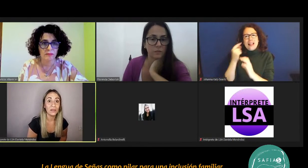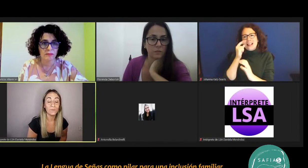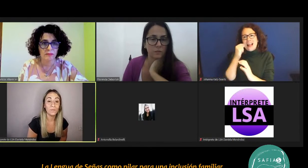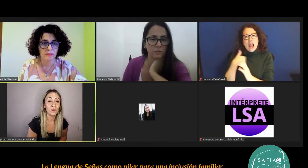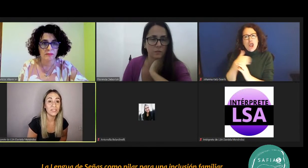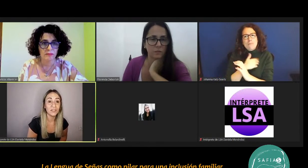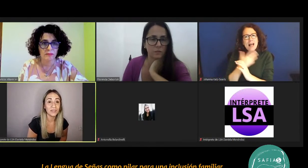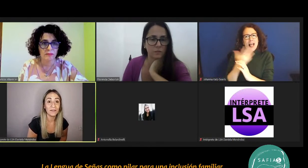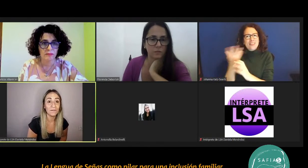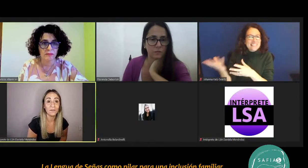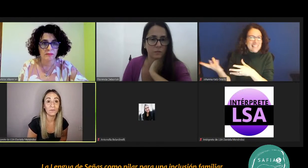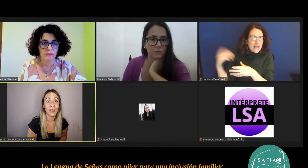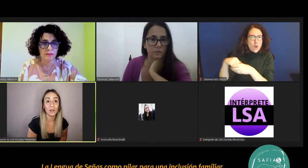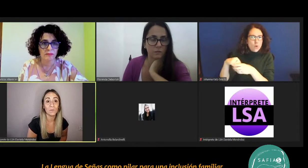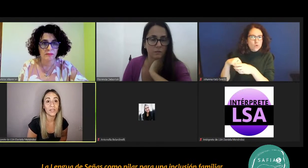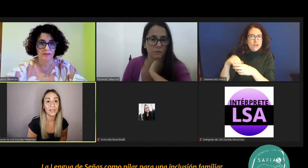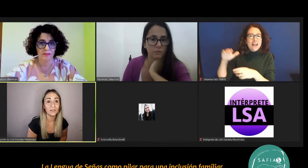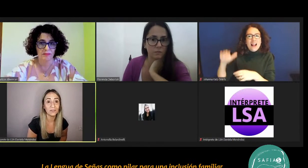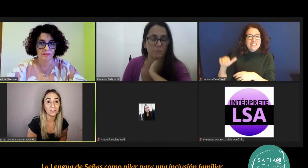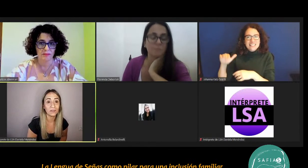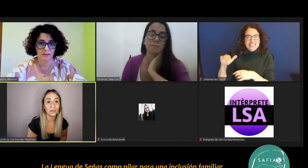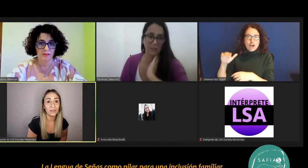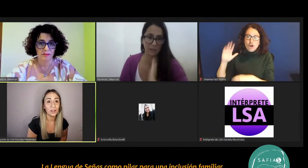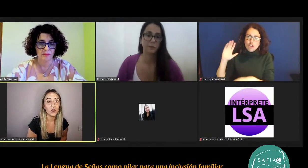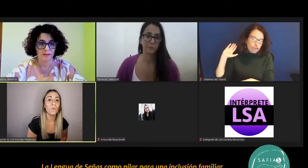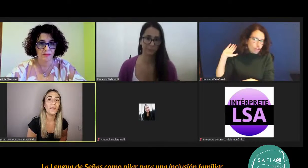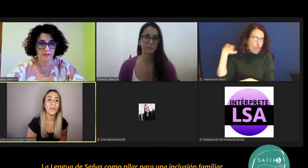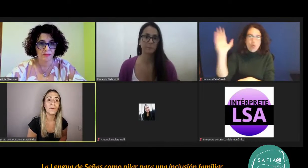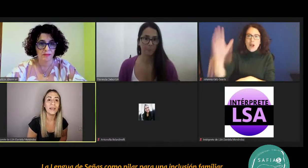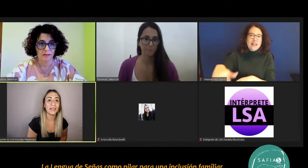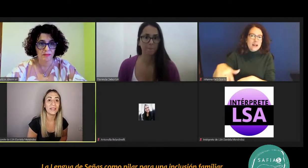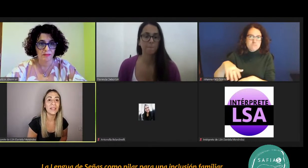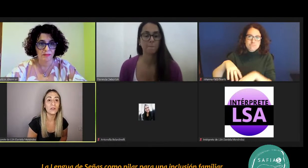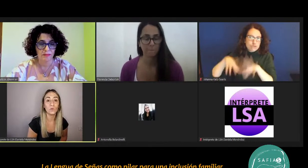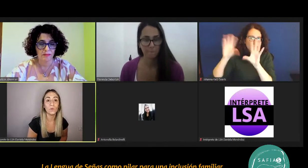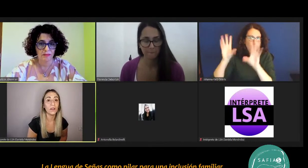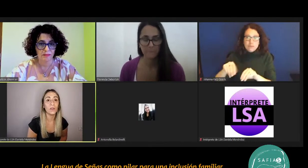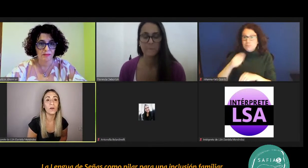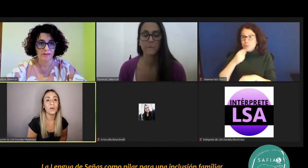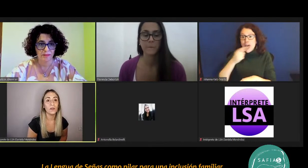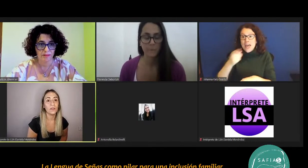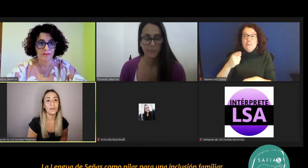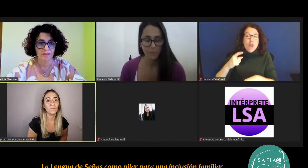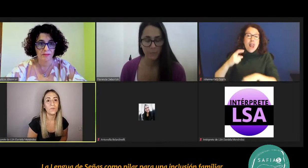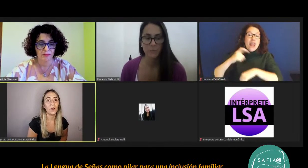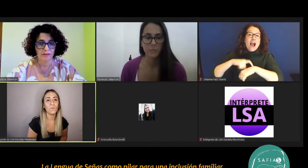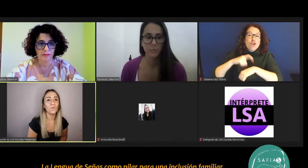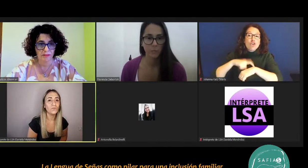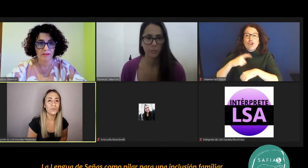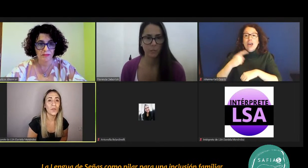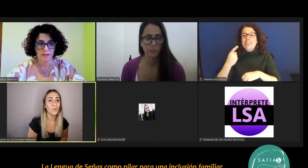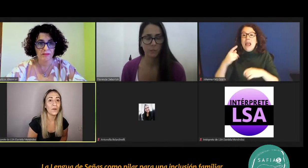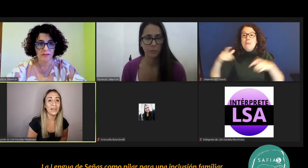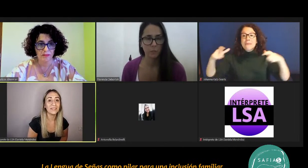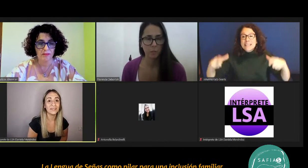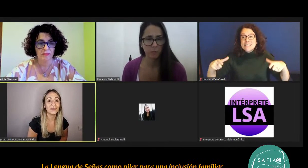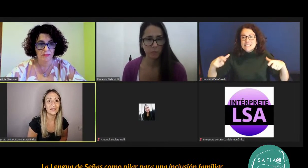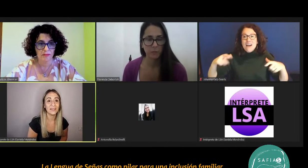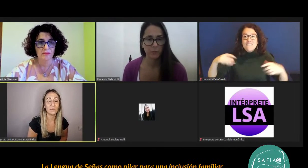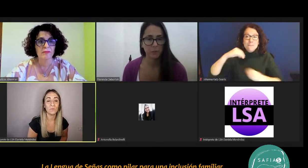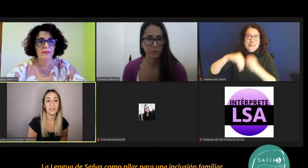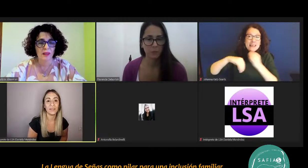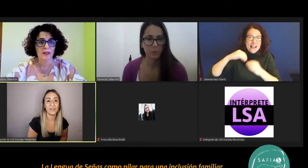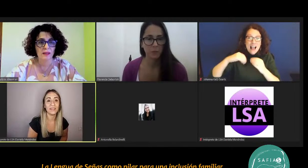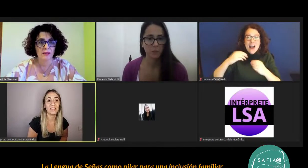escuela, pero a este chico se le va a dificultar la comunicación. Los padres van a querer incluirlo, pero mucho después,